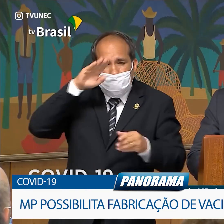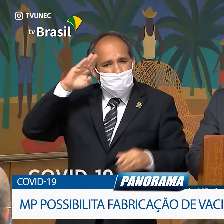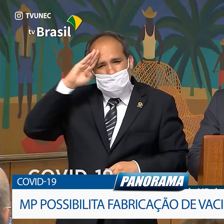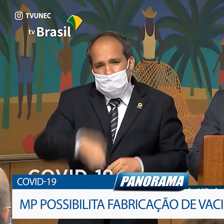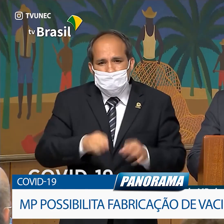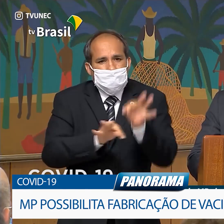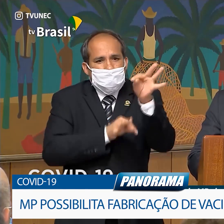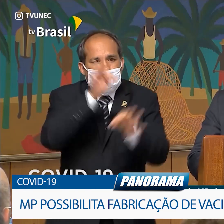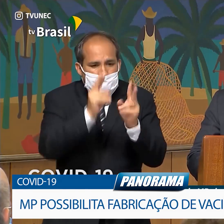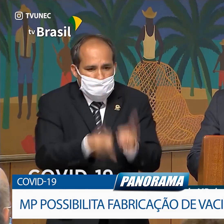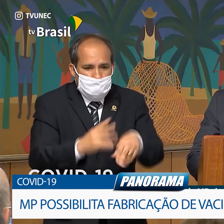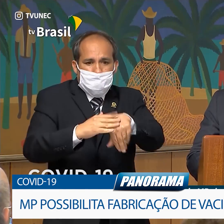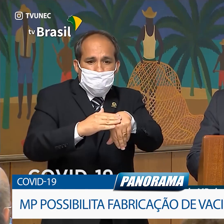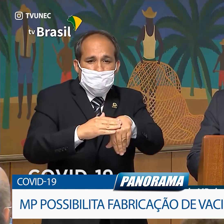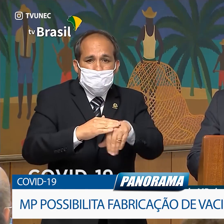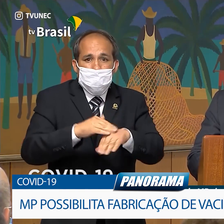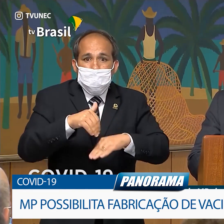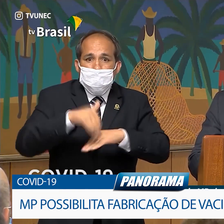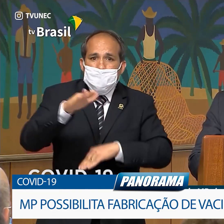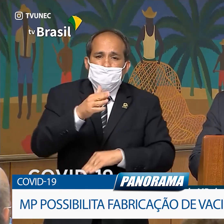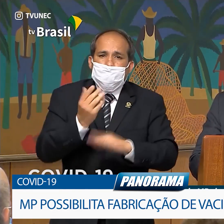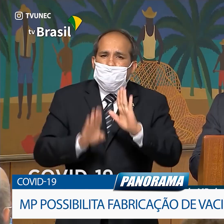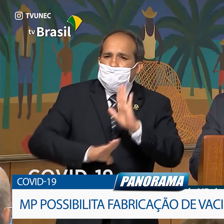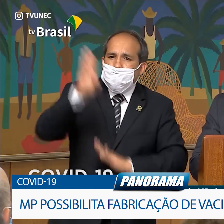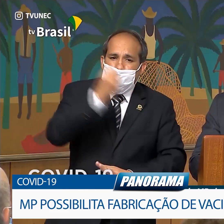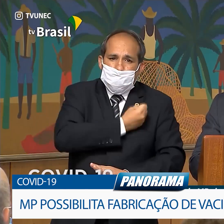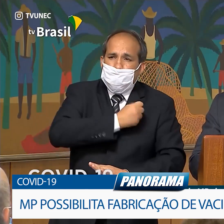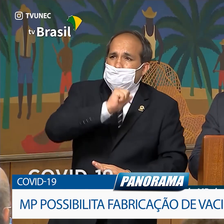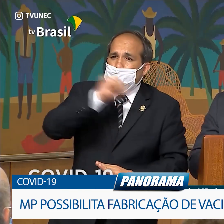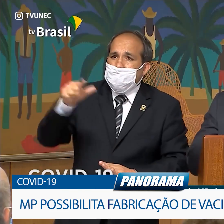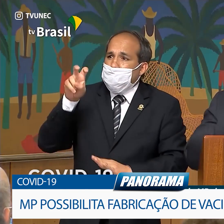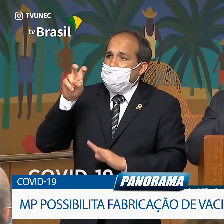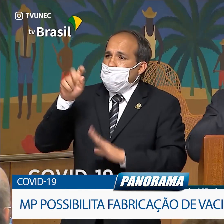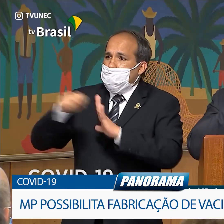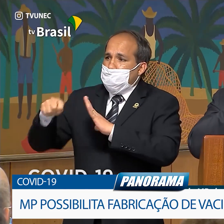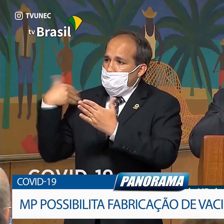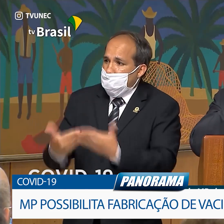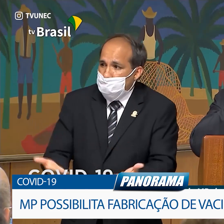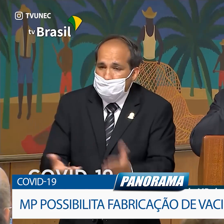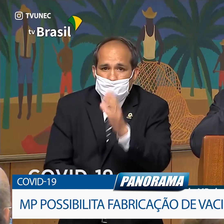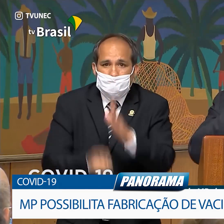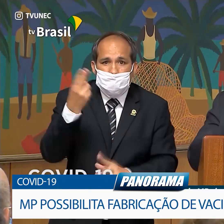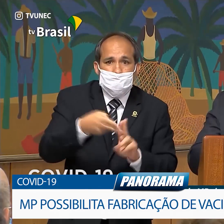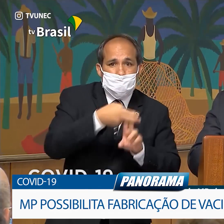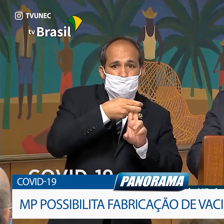desta doença. É o maior número de leitos já habilitados no período de 5 meses desde a criação do SUS.